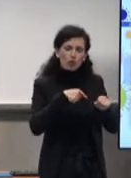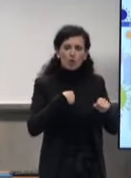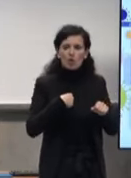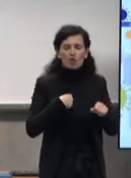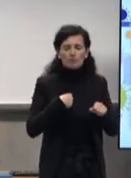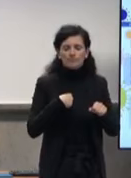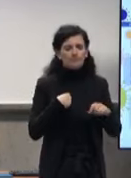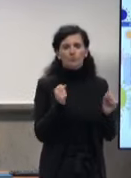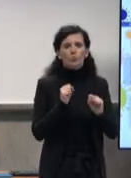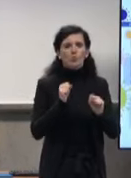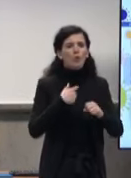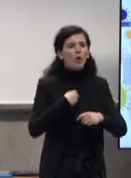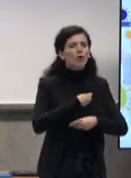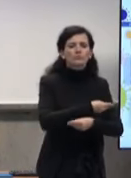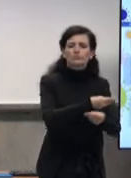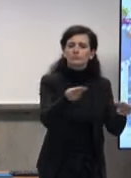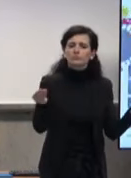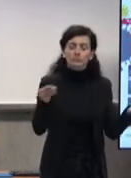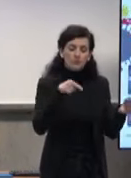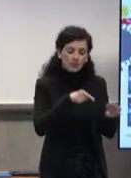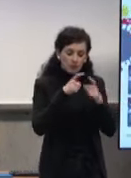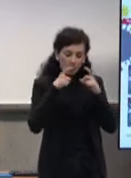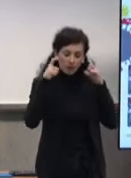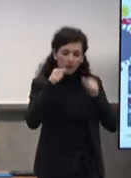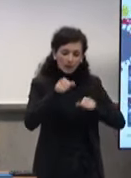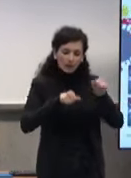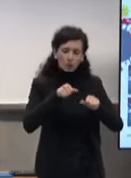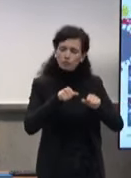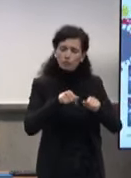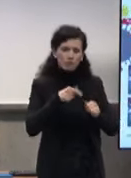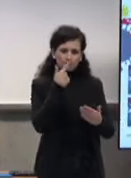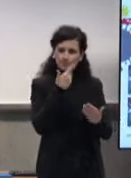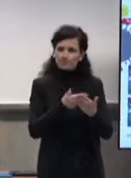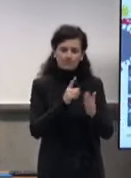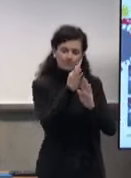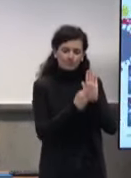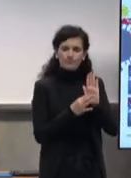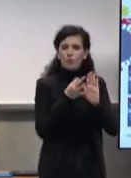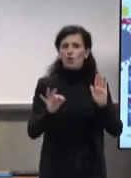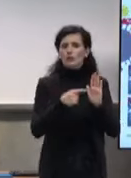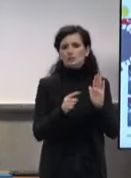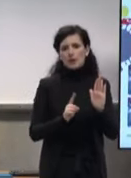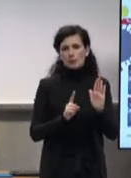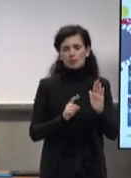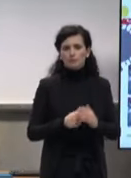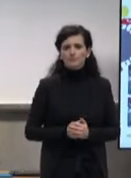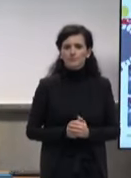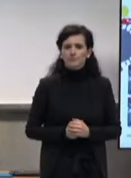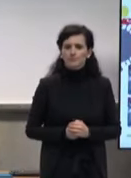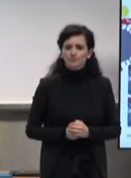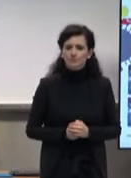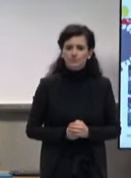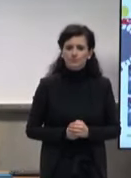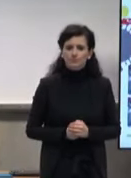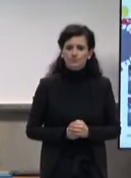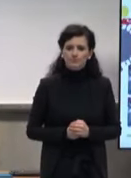circolazione strumenti che non hanno le performance per cui sono stati richiesti aggiungo un